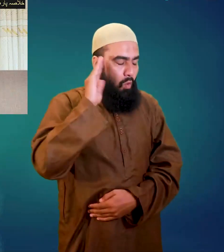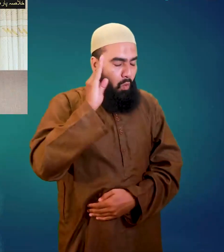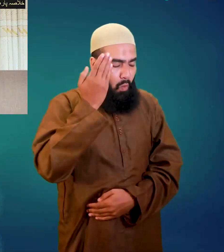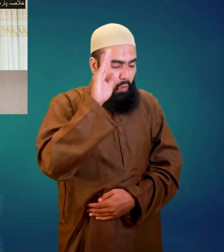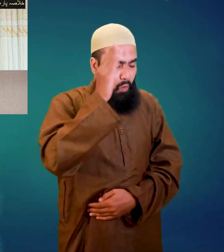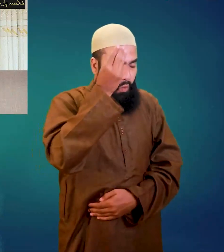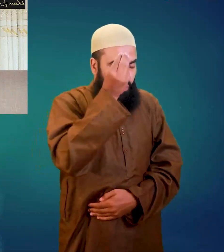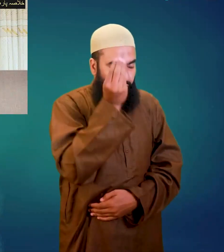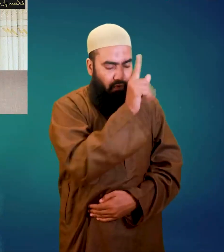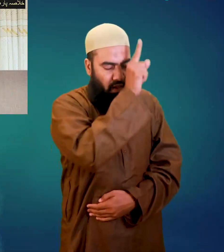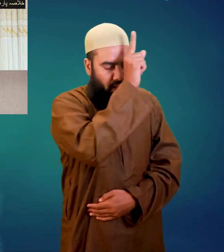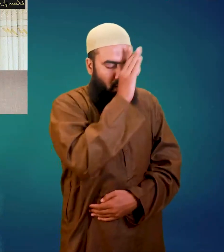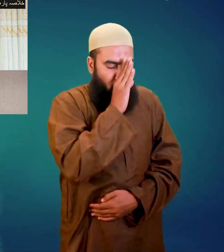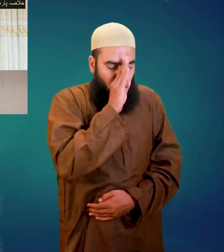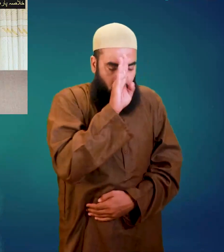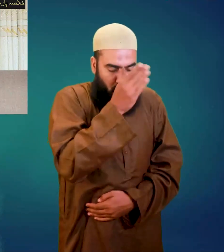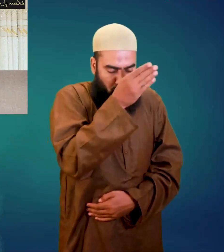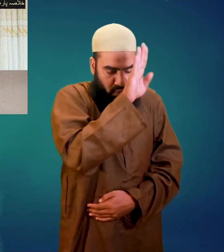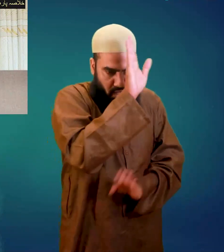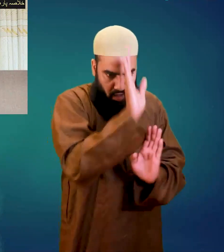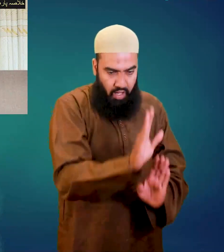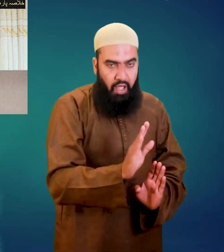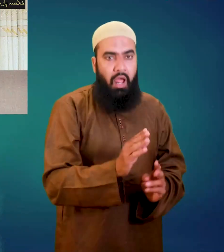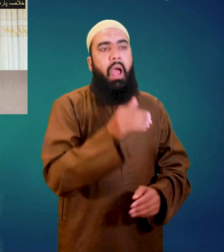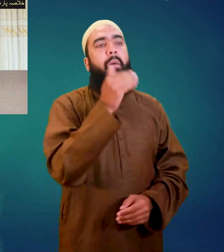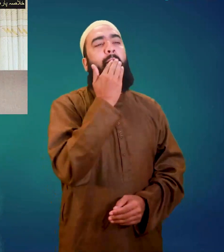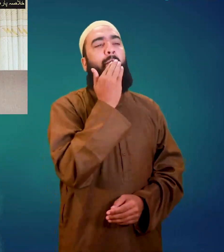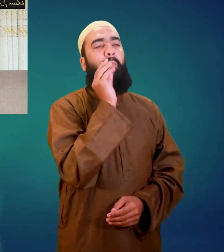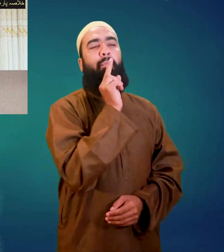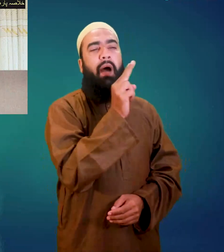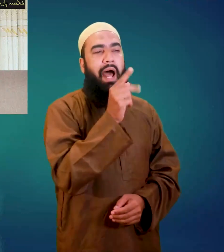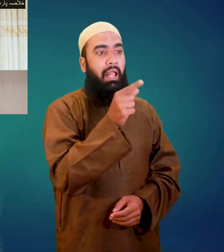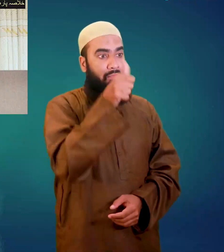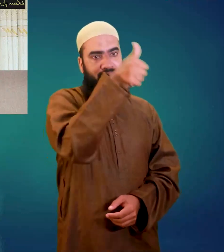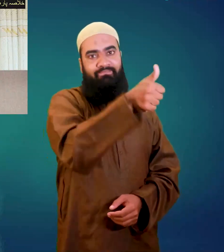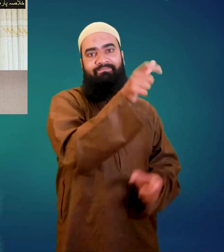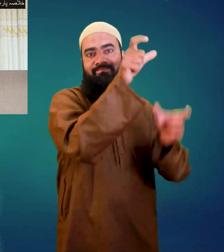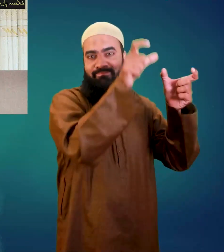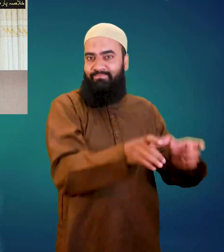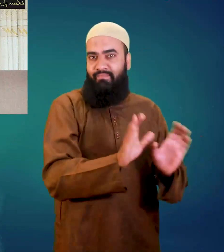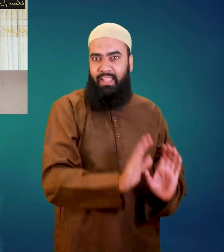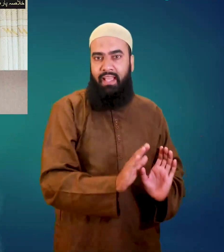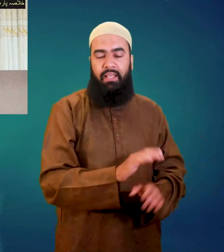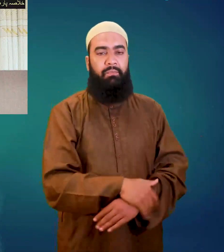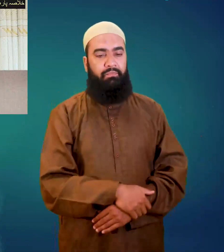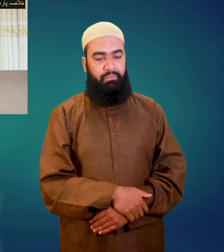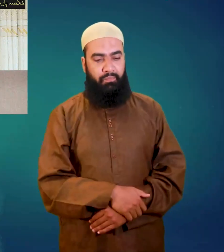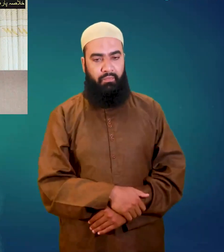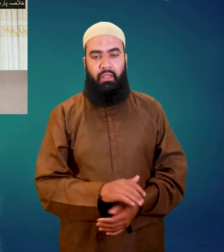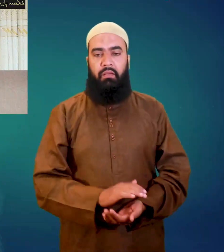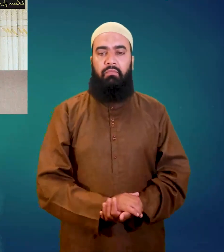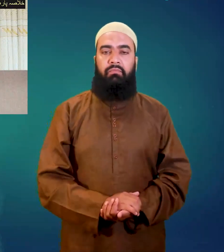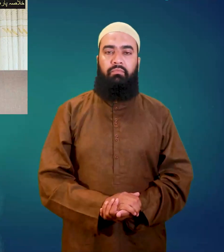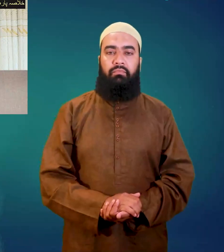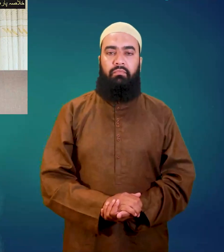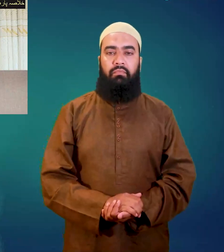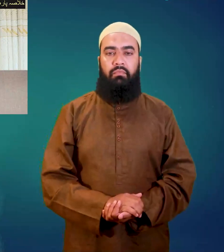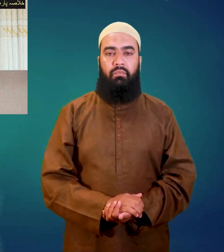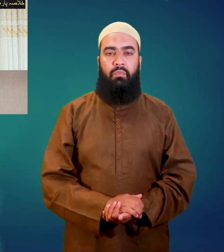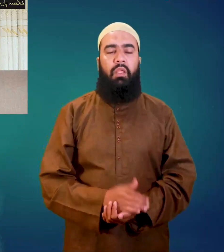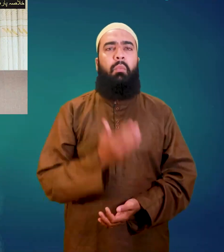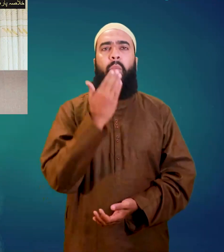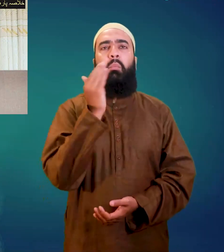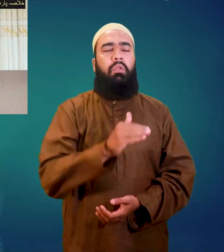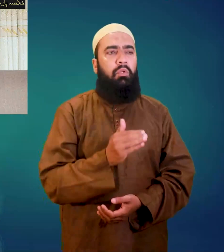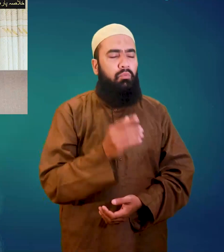یہ صفات موجود ہوں گی۔ نمبر 1، نماز میں خشوع اختیار کرنا۔